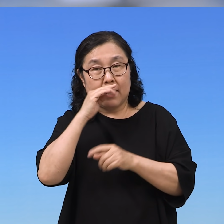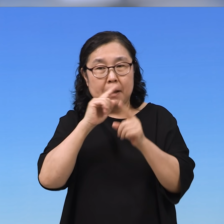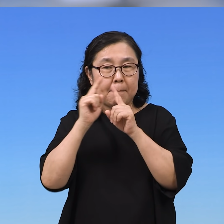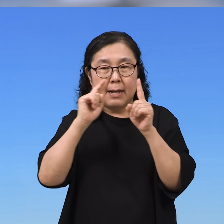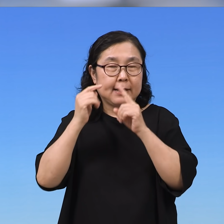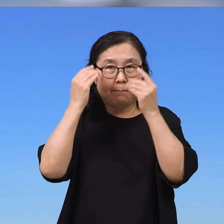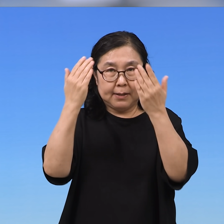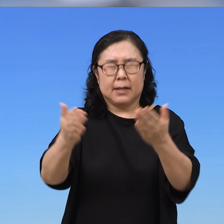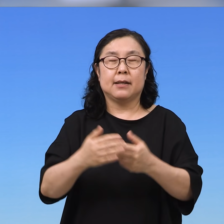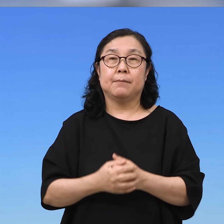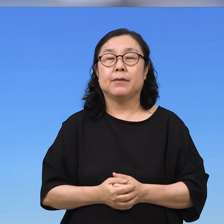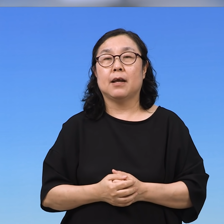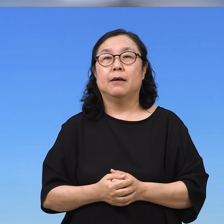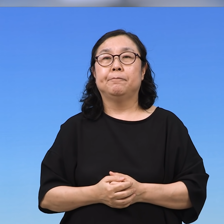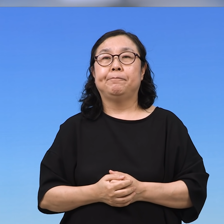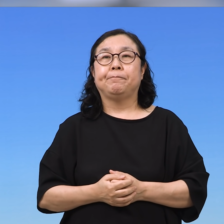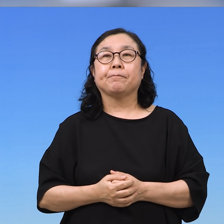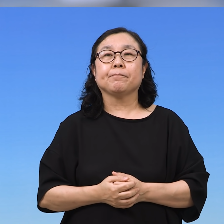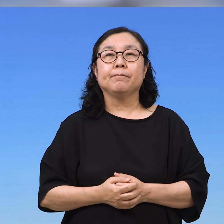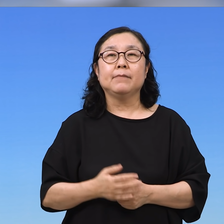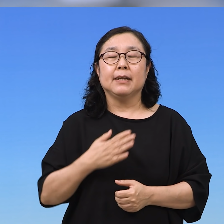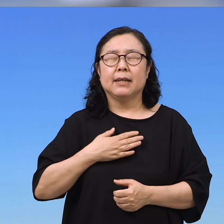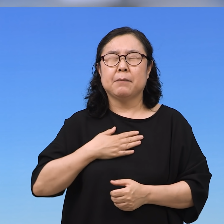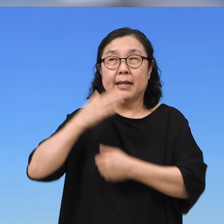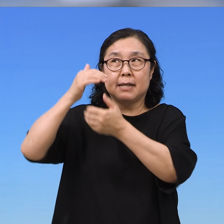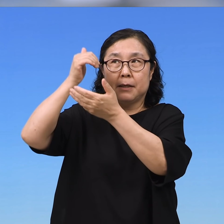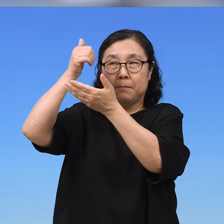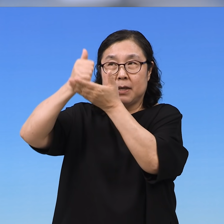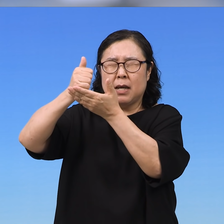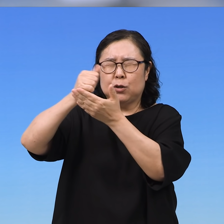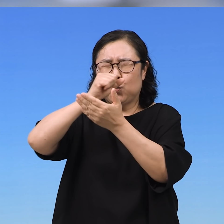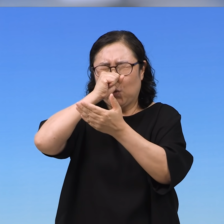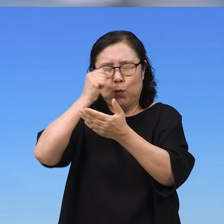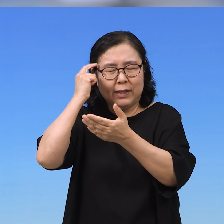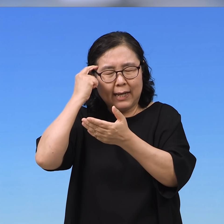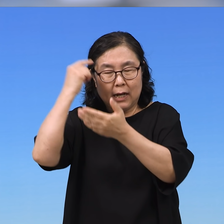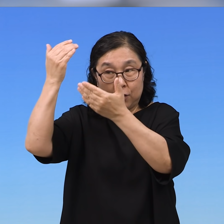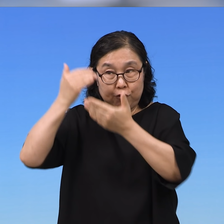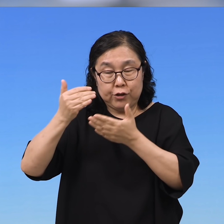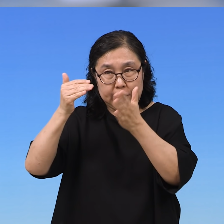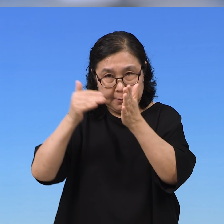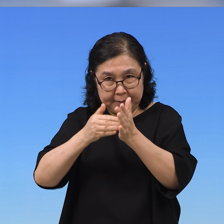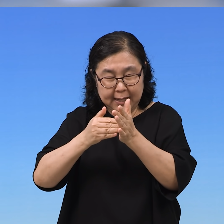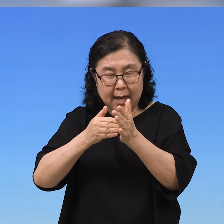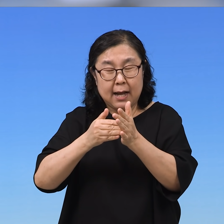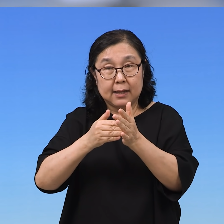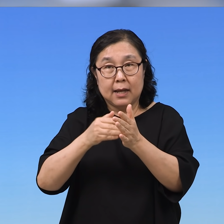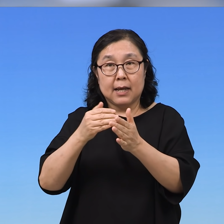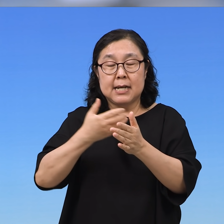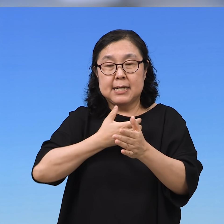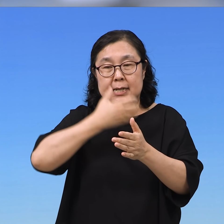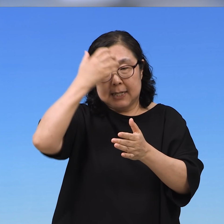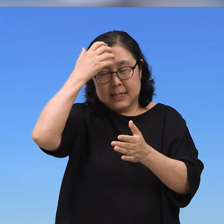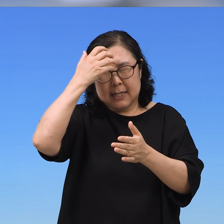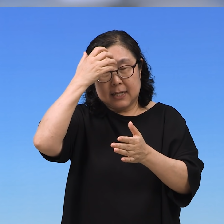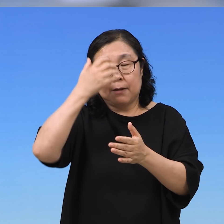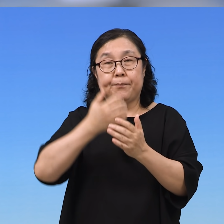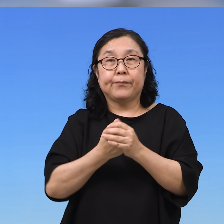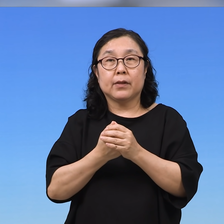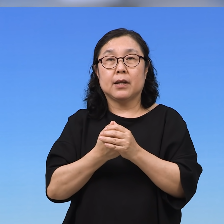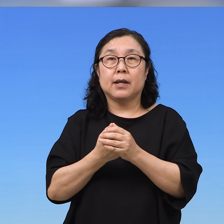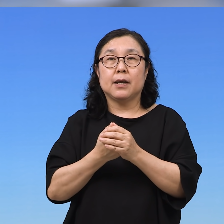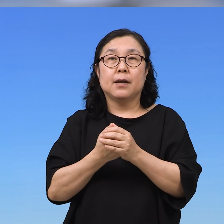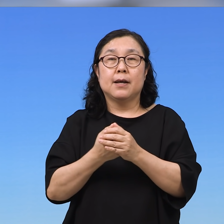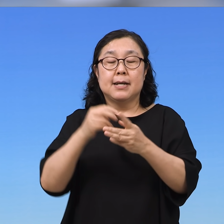그냥 허풍치는 거 아닙니다. 신의 한 수를 받았어요. 중요한 건요, 그렇게 이제 드림센터가 이렇게